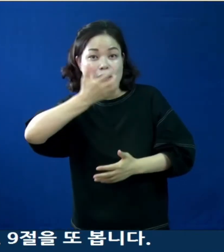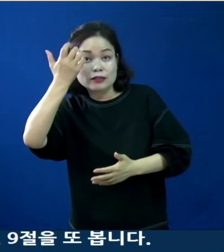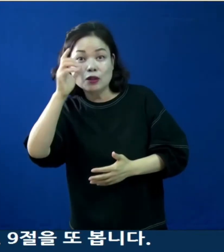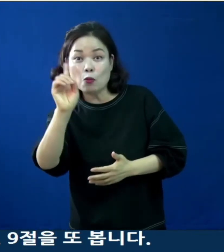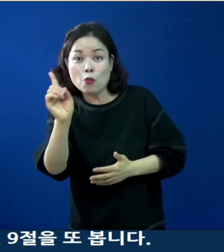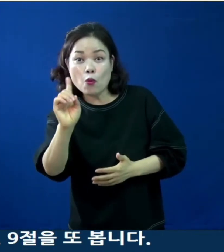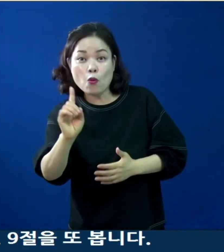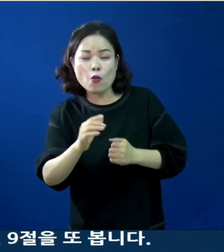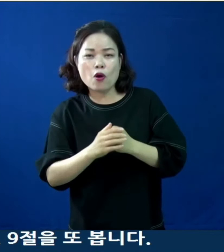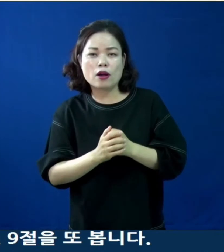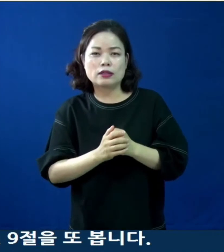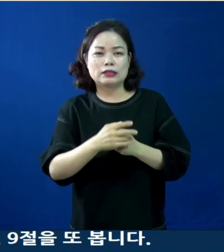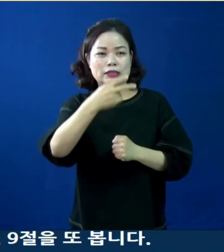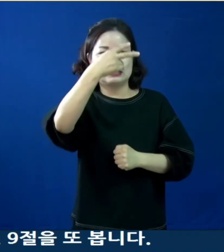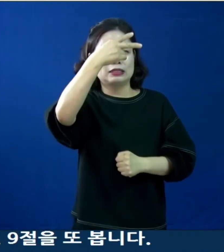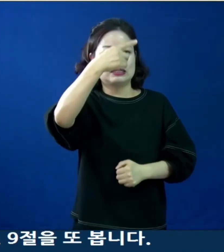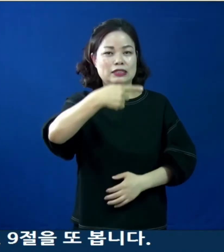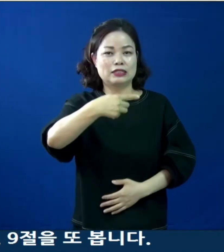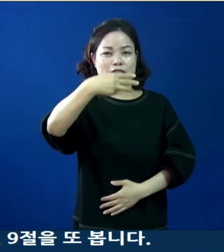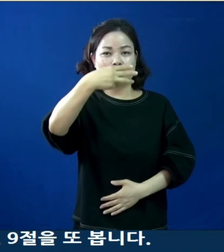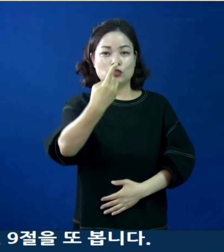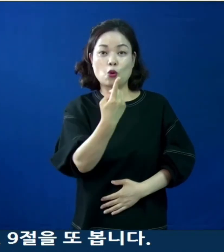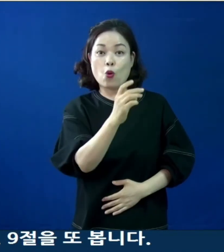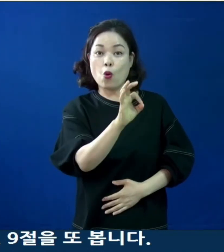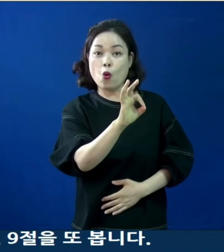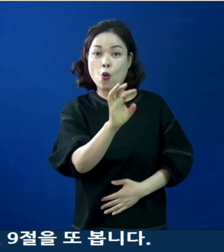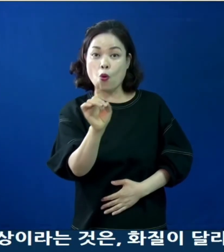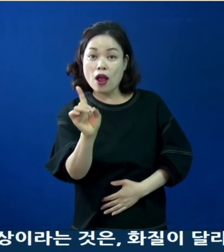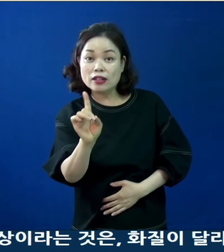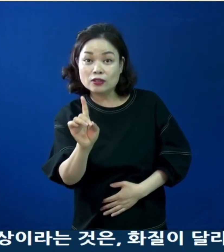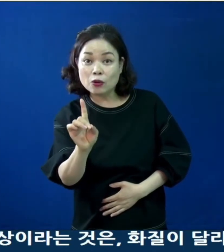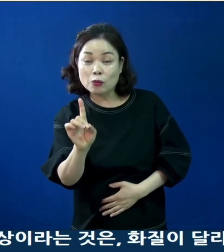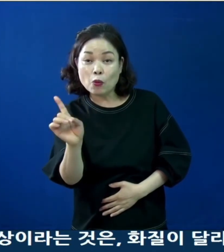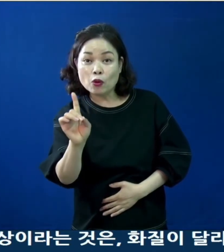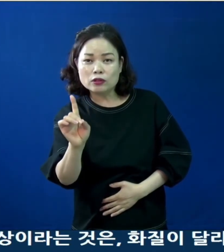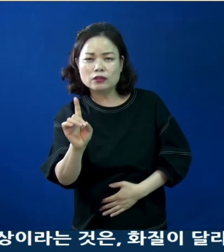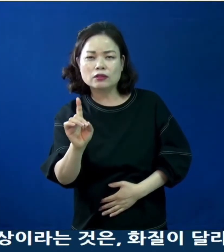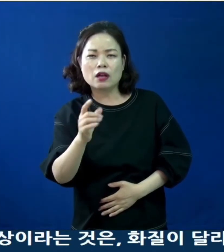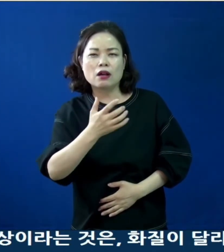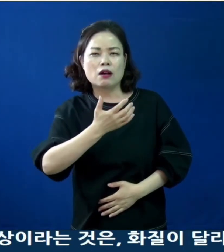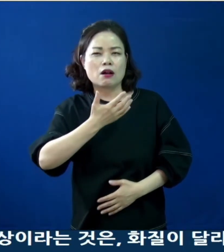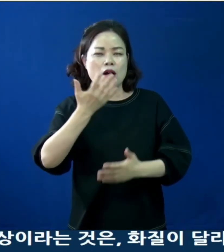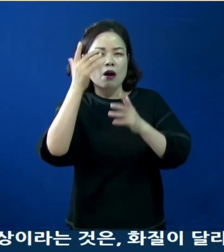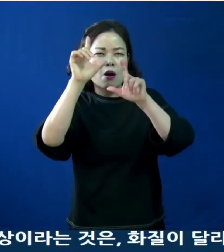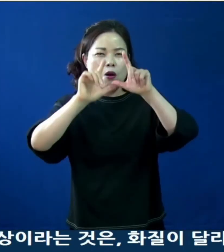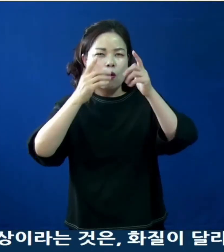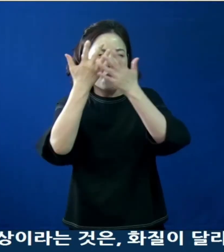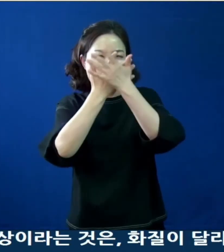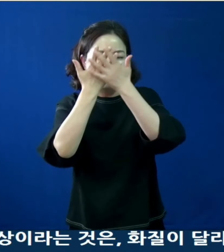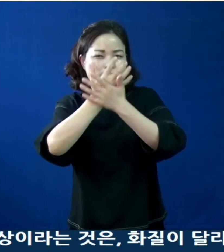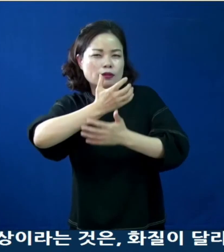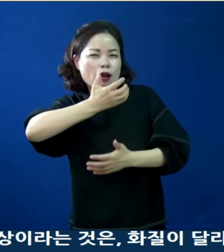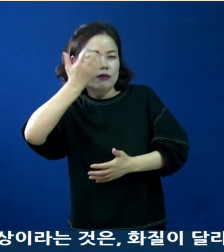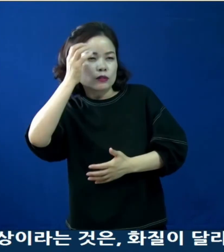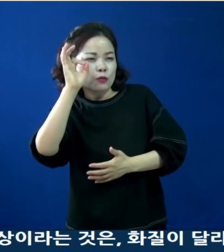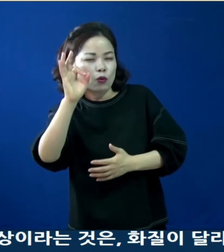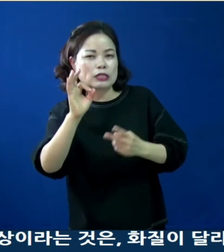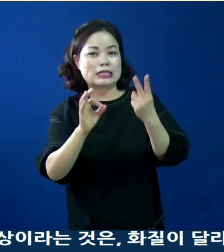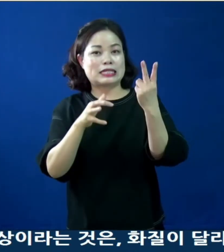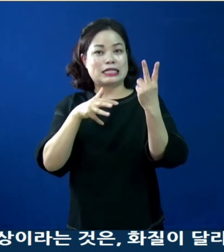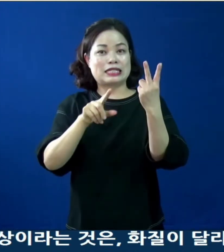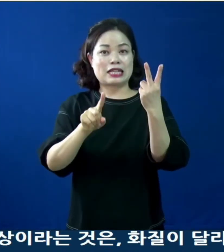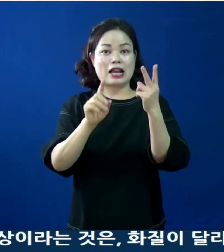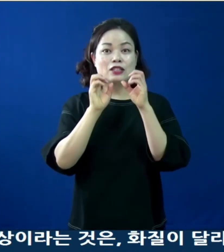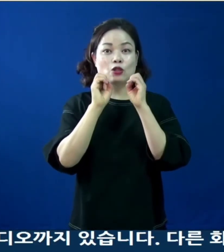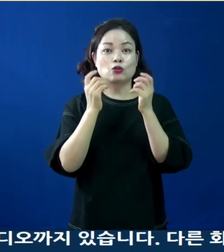떠오릅니까? 드로아에서, 바울이 드로아에서 뭐 봤어요? 환상을 보고 2차 전도 여행이 시작이 됐죠. 자,